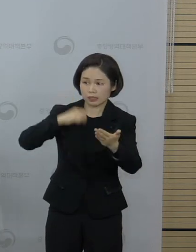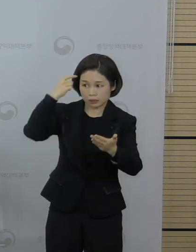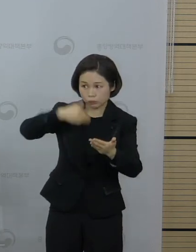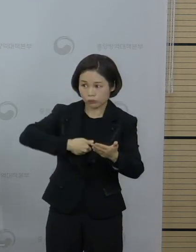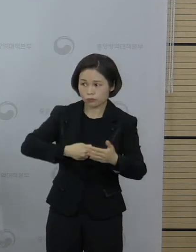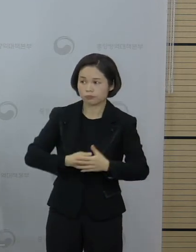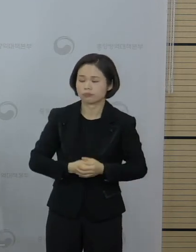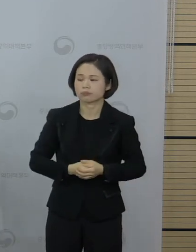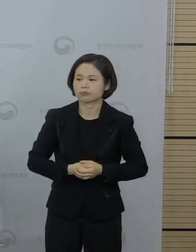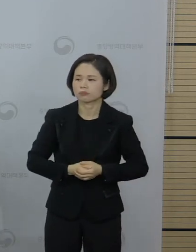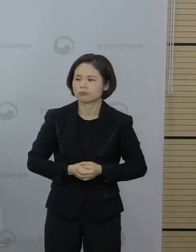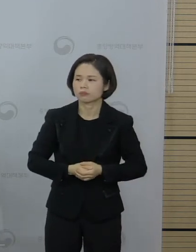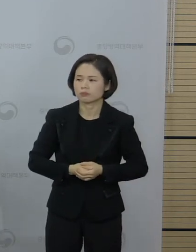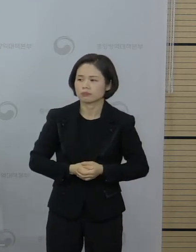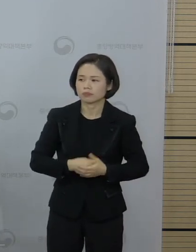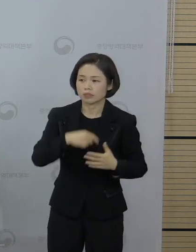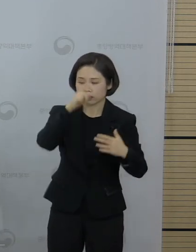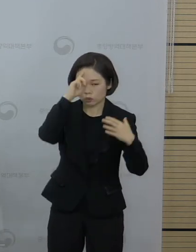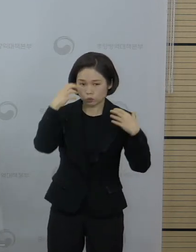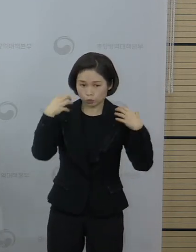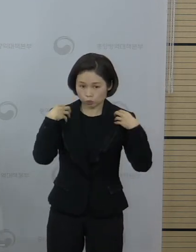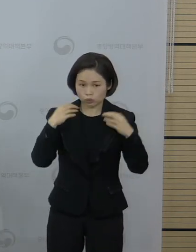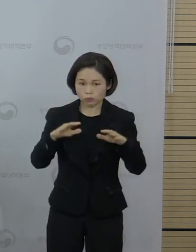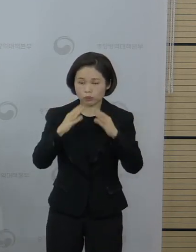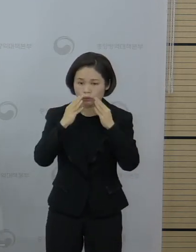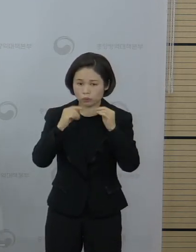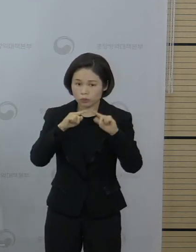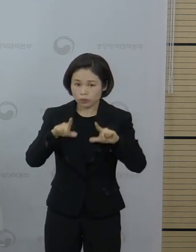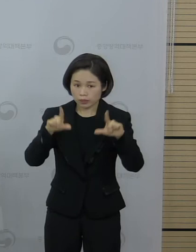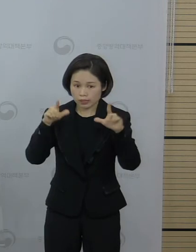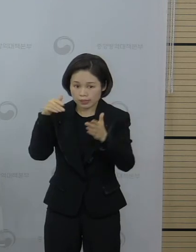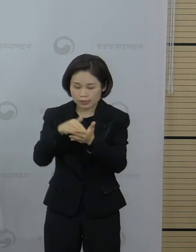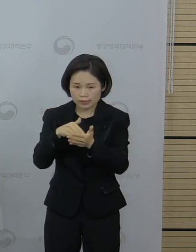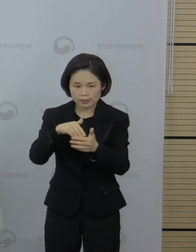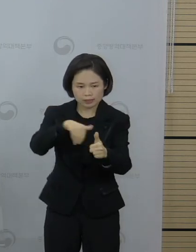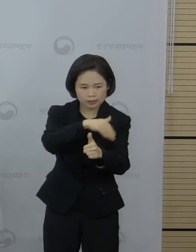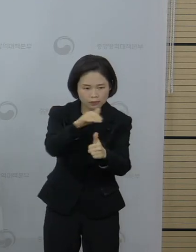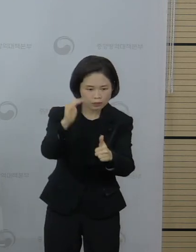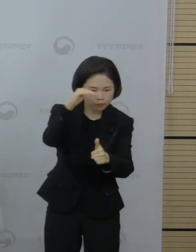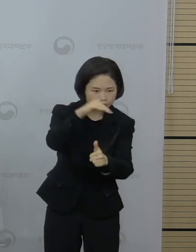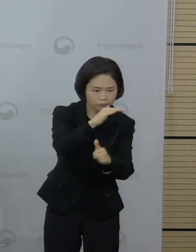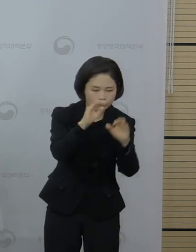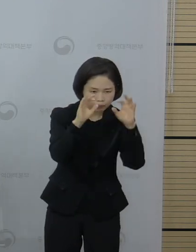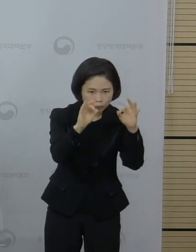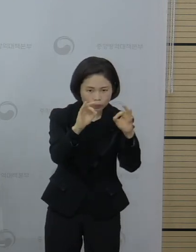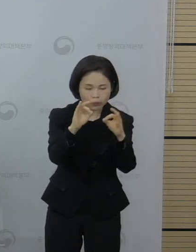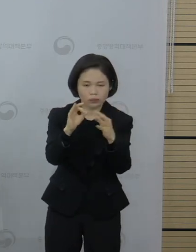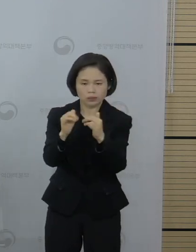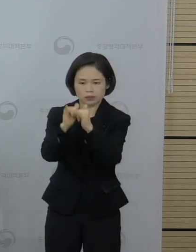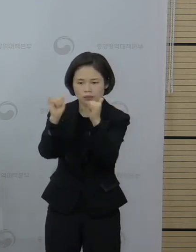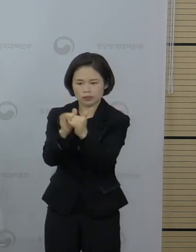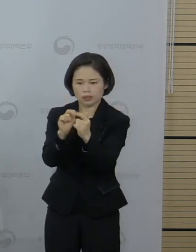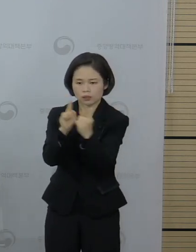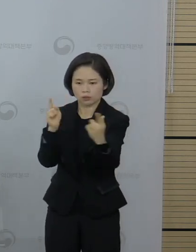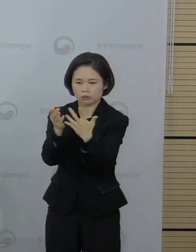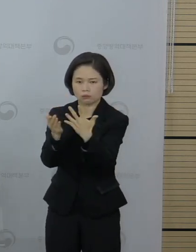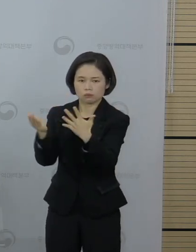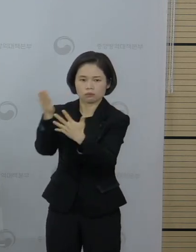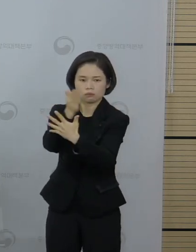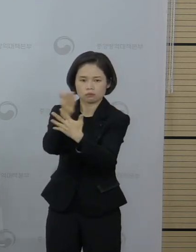주셨습니다. 정부가 이번 주말까지 추이를 지켜본 뒤에 거리두기 조정 여부를 결정하겠다고